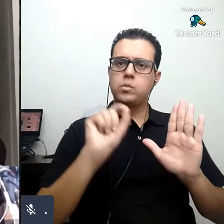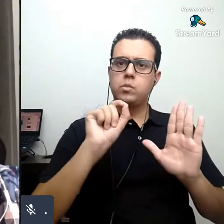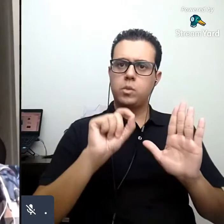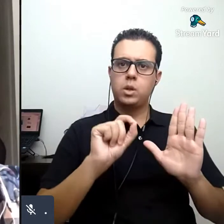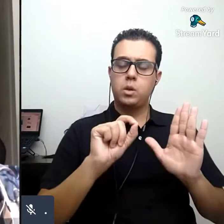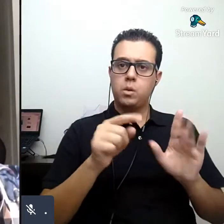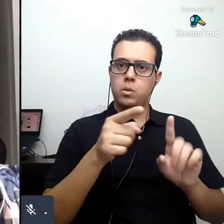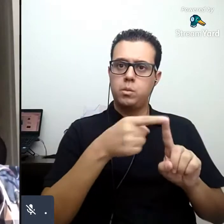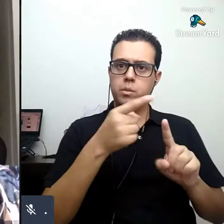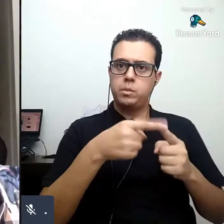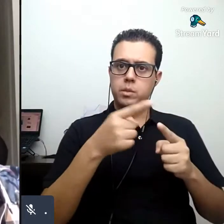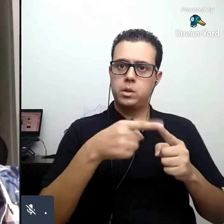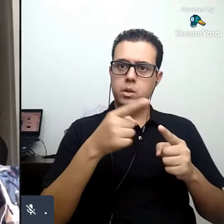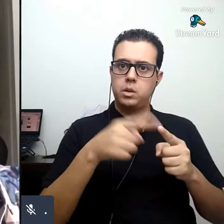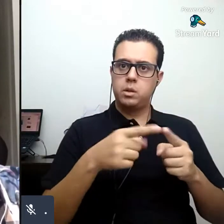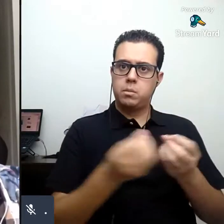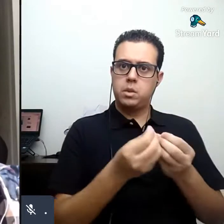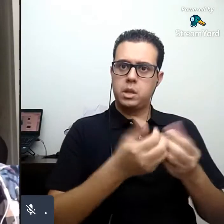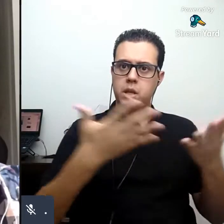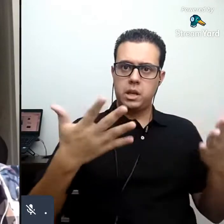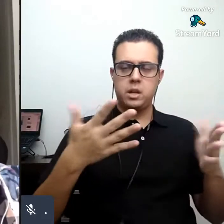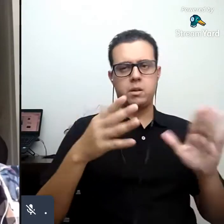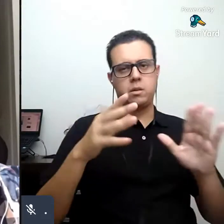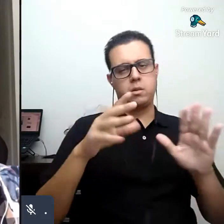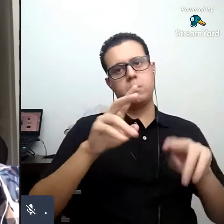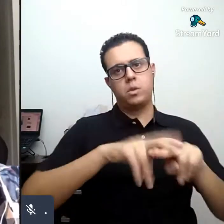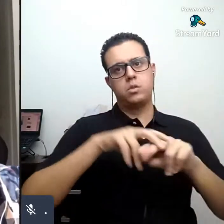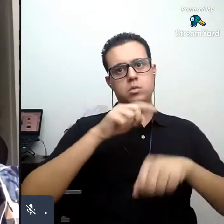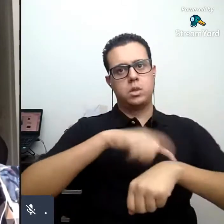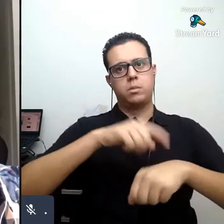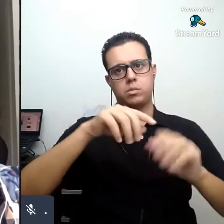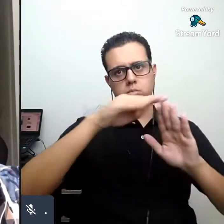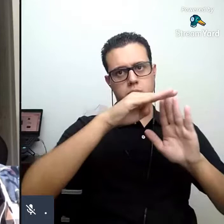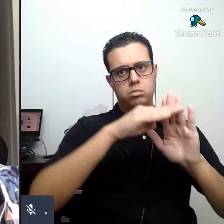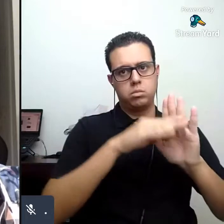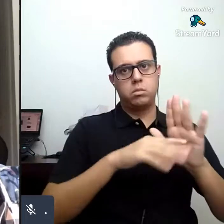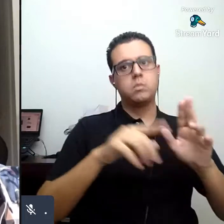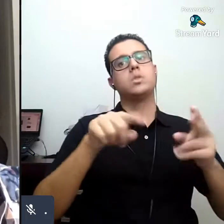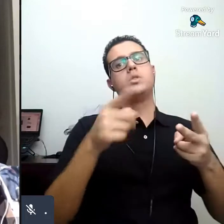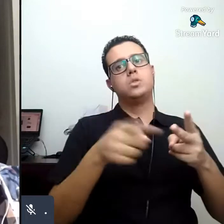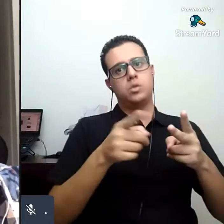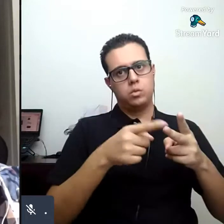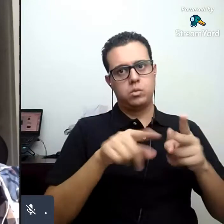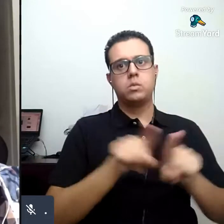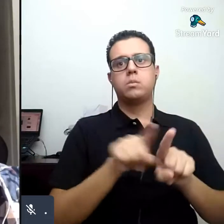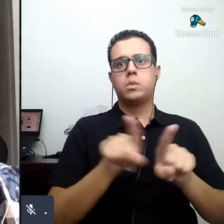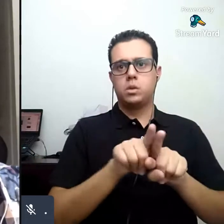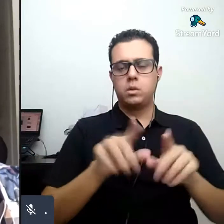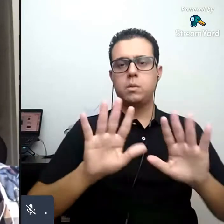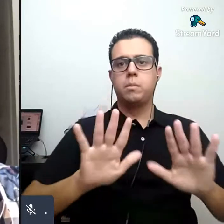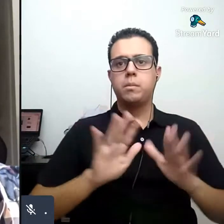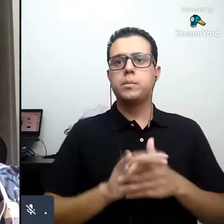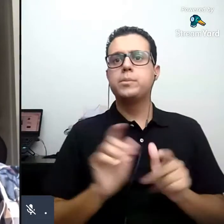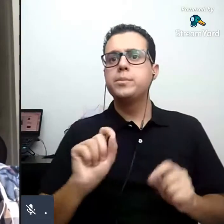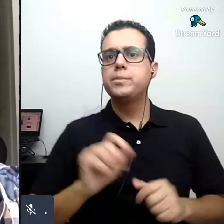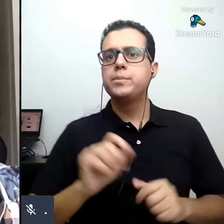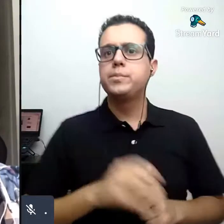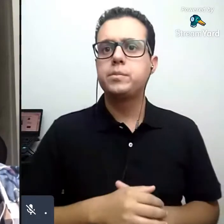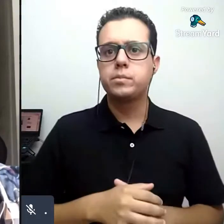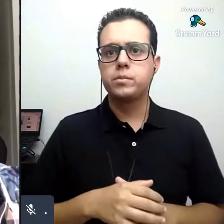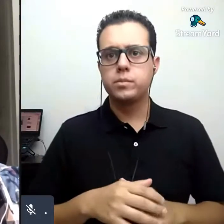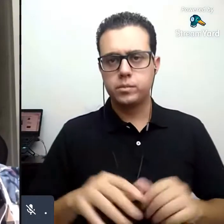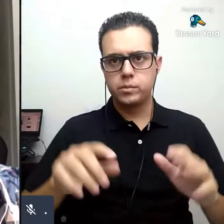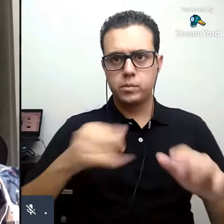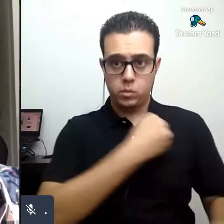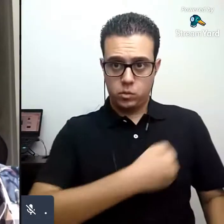a ordem cronológica, o segundo milagre está dentro de uma ordem cronológica, mas João diz lá no